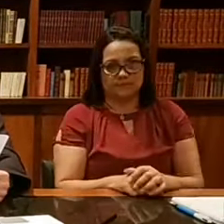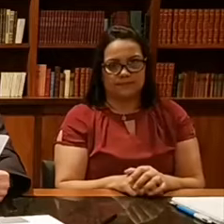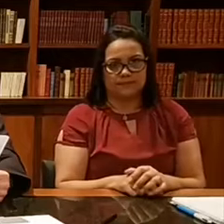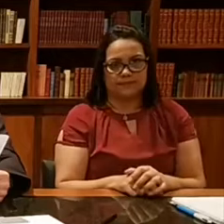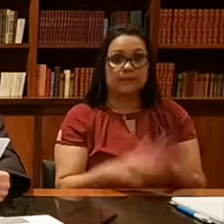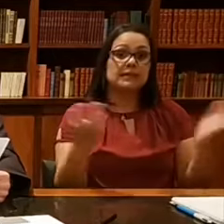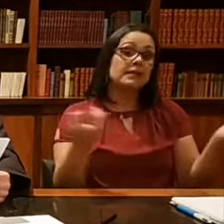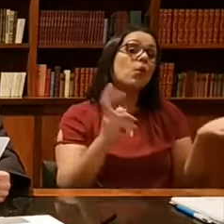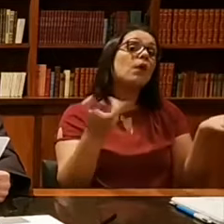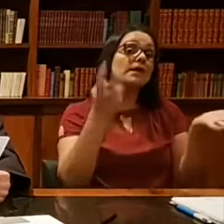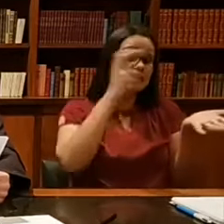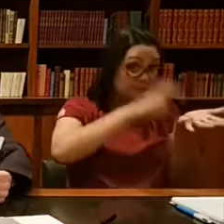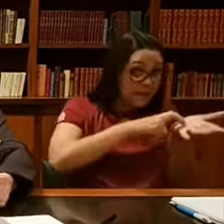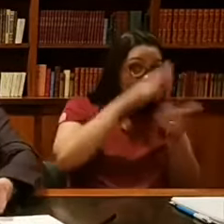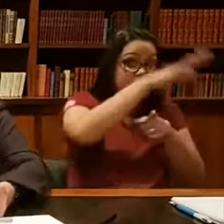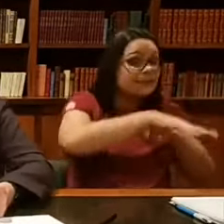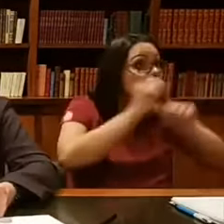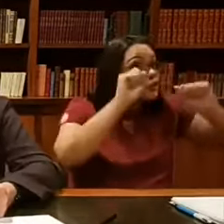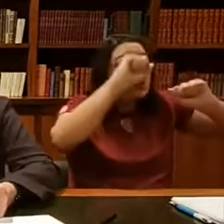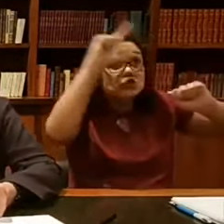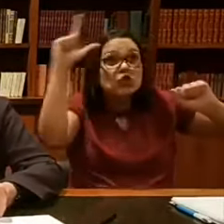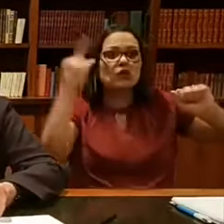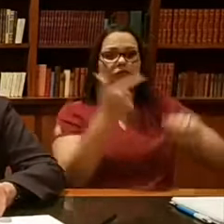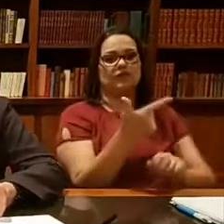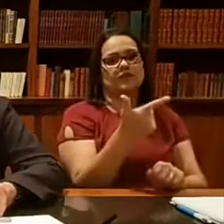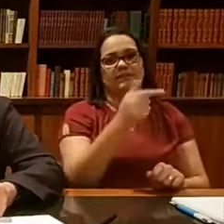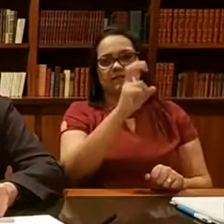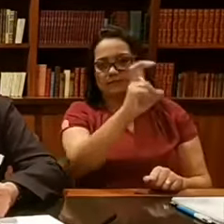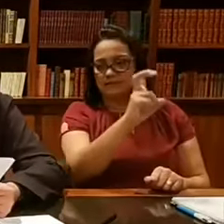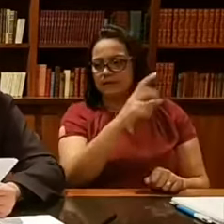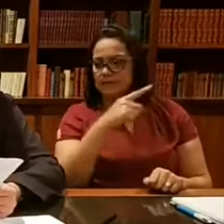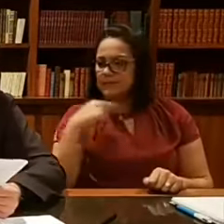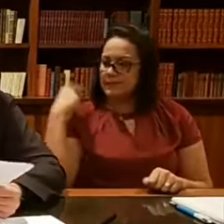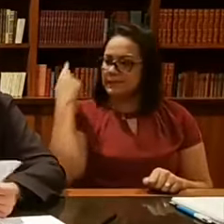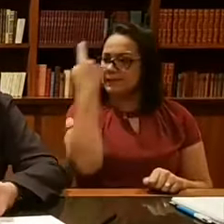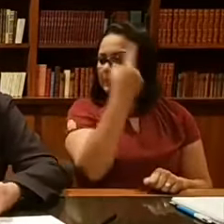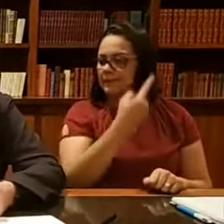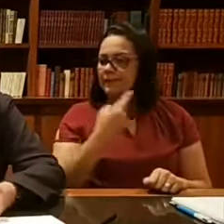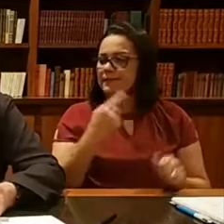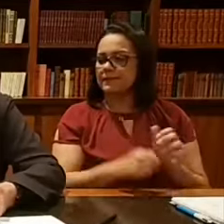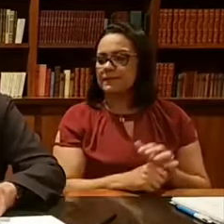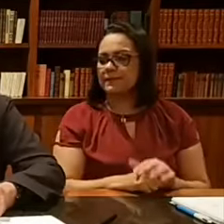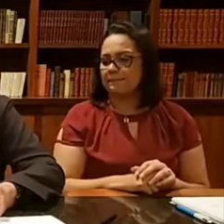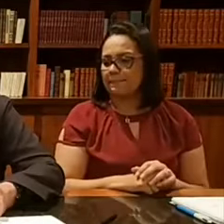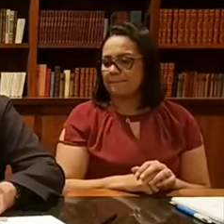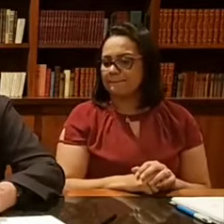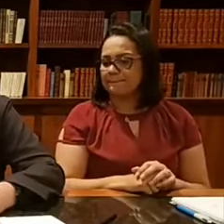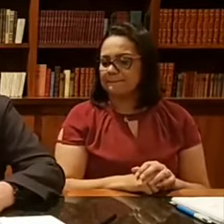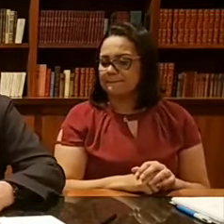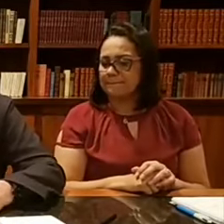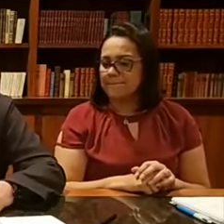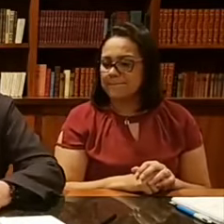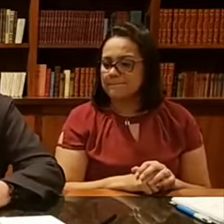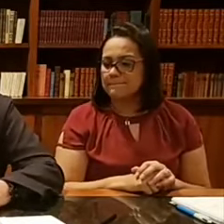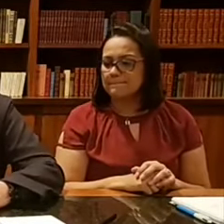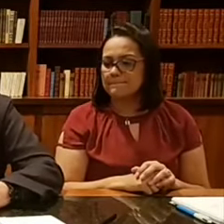né, é de 25 para 20 horas. Então, uma boa redução, tem que diminuir o valor da carteira de